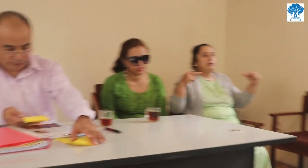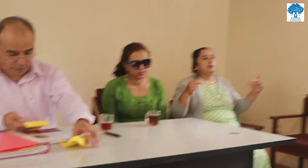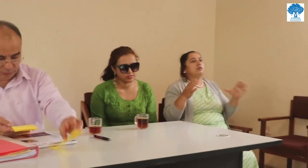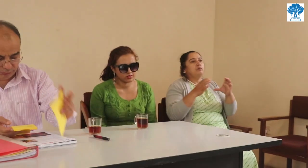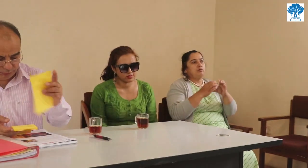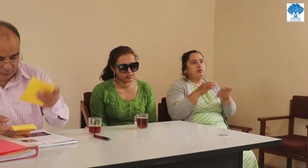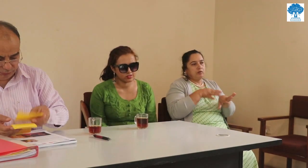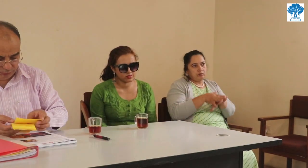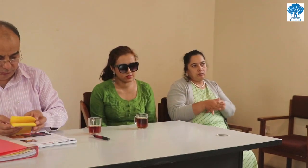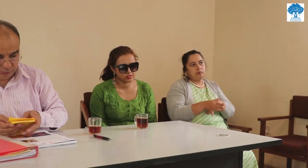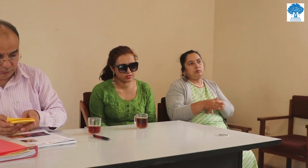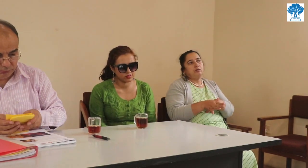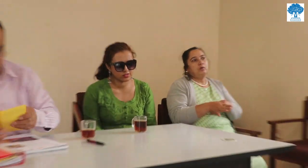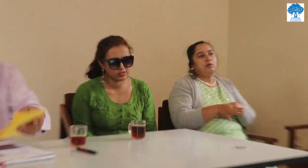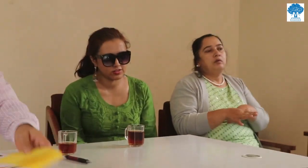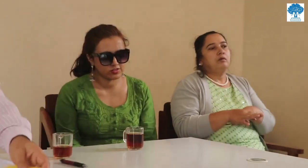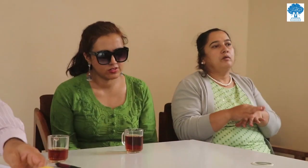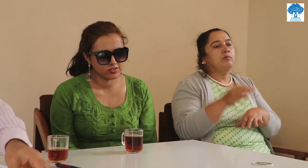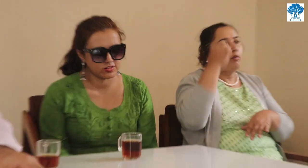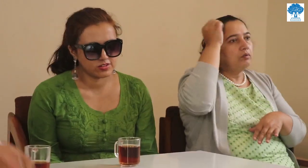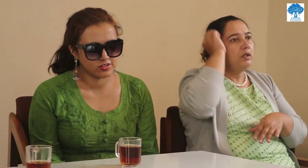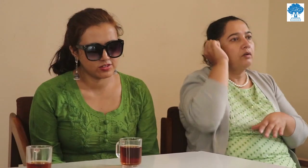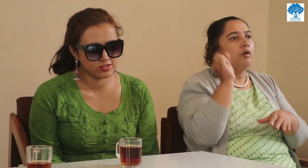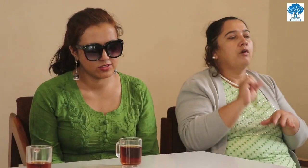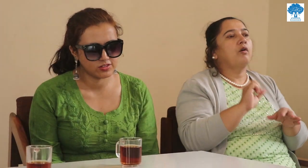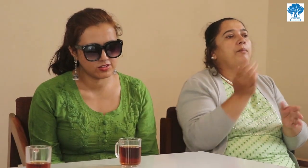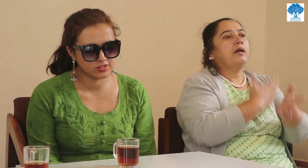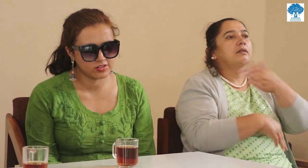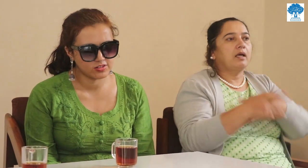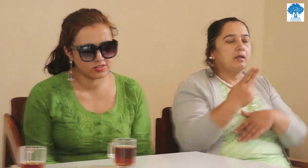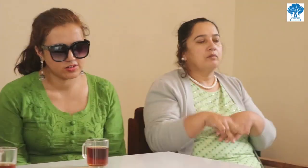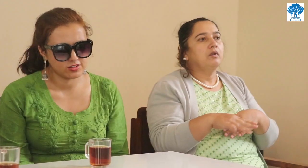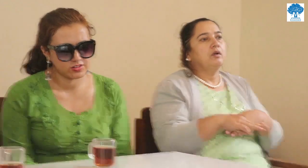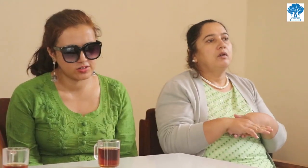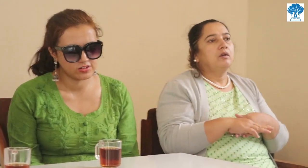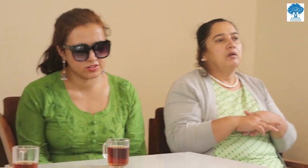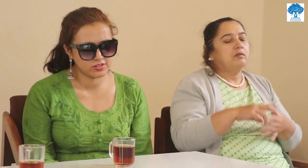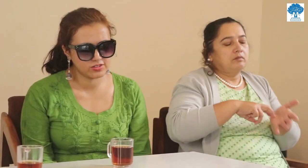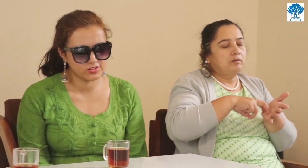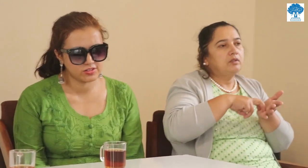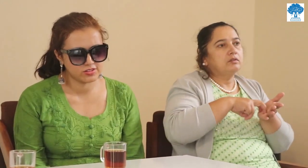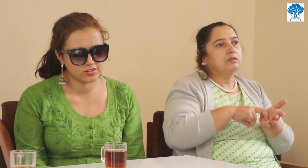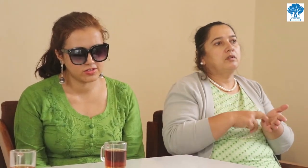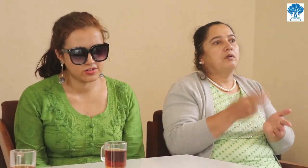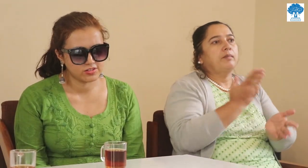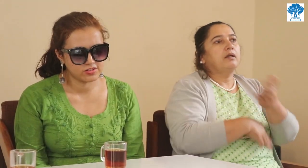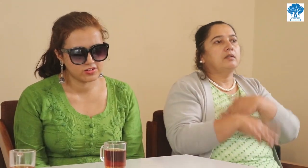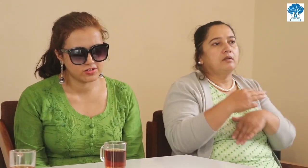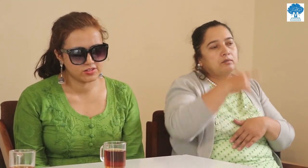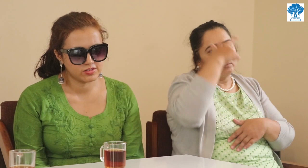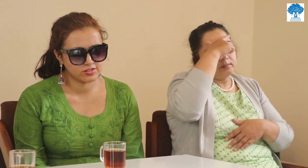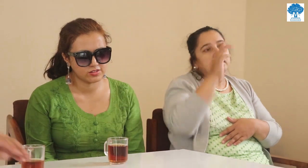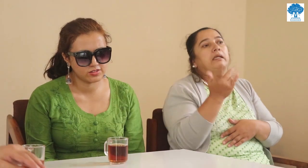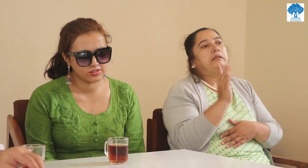रिप्रेजेन्टेटेड ग्रुपहरू, इन्टलेक्चुअल डिसेबिलिटी भएका, सिभियर र प्रोफाउन्ड क्याटेगोरीमा पढ्ने पिपल विथ डिसेबिलिटीका समस्याहरू के